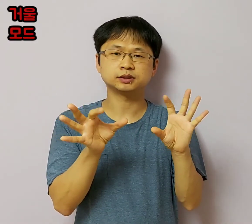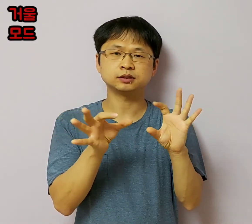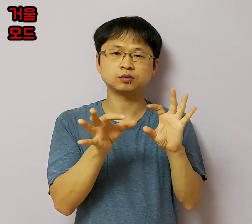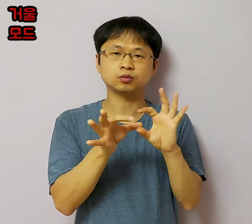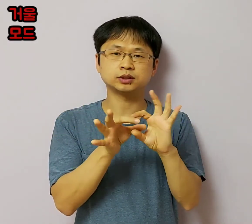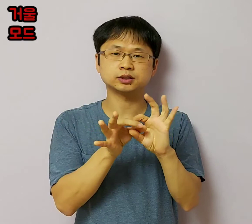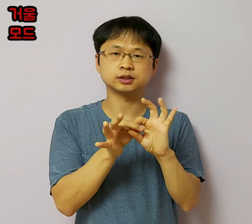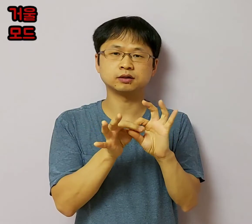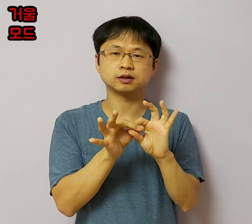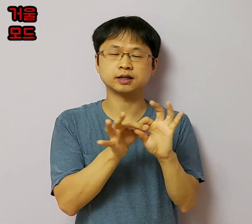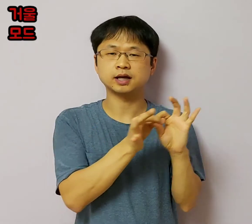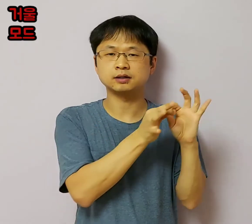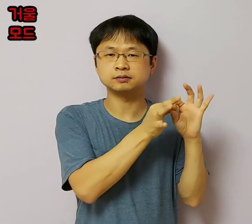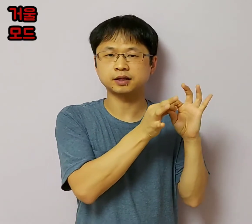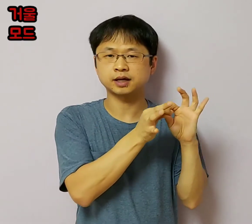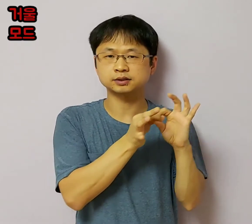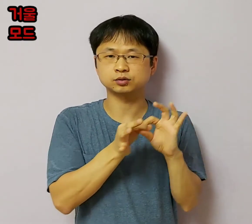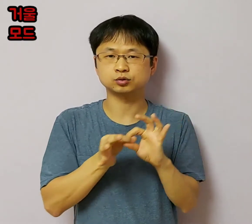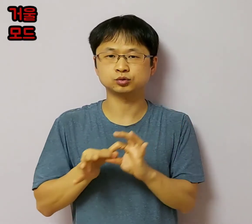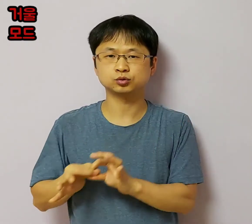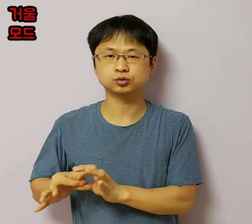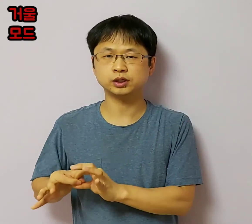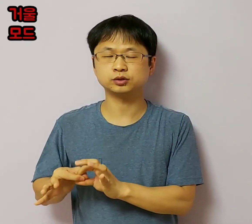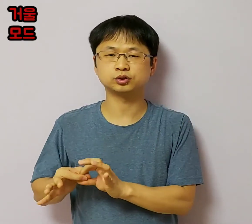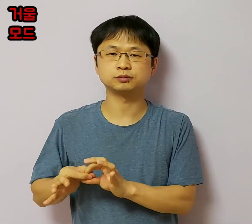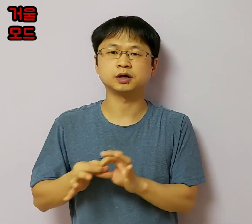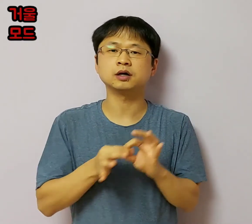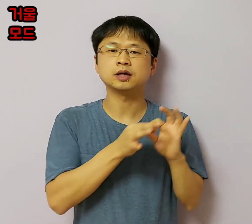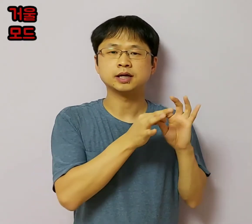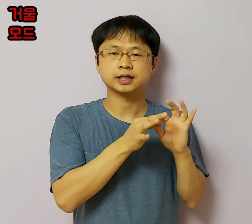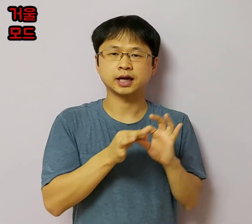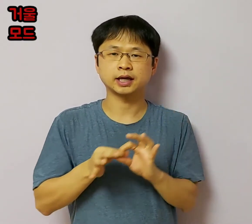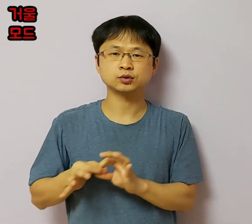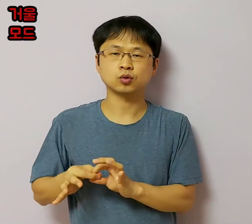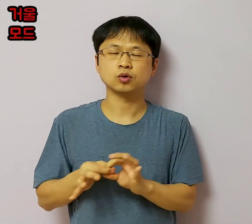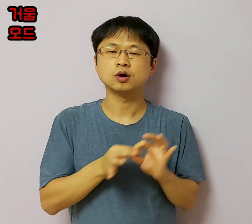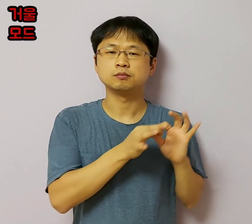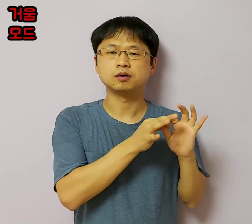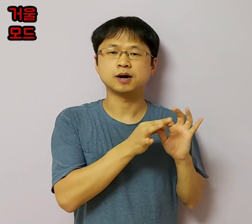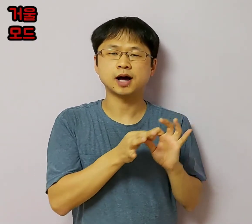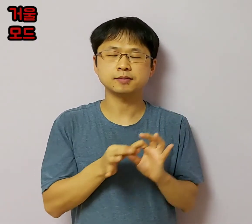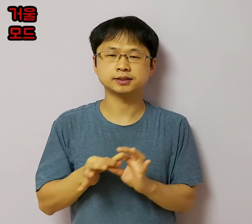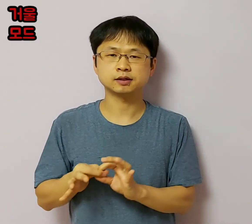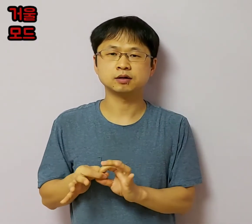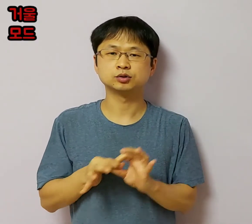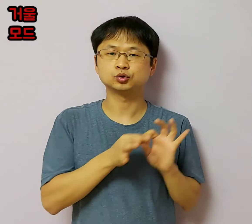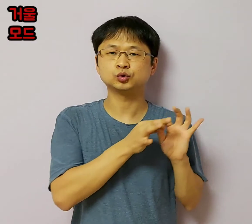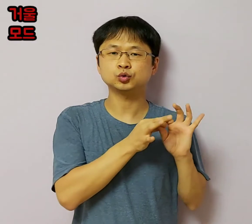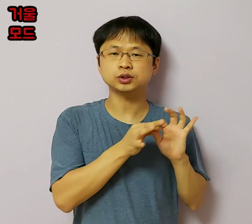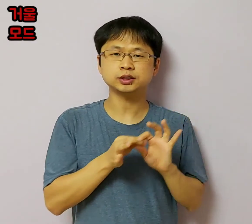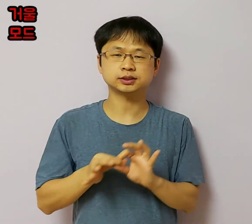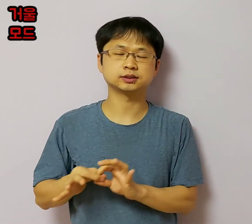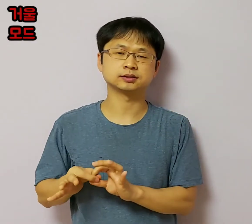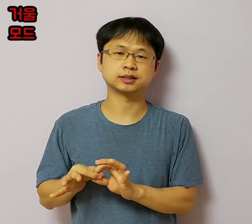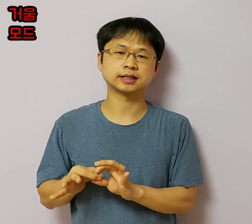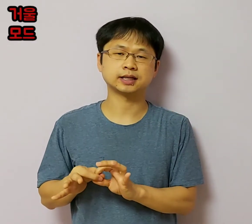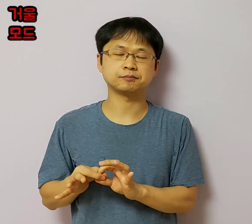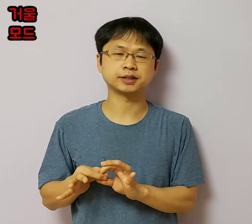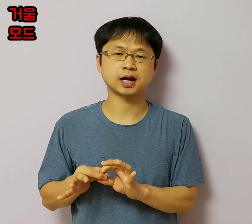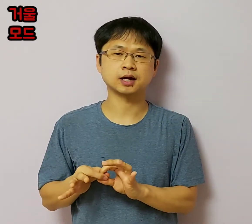엄지검지를 고리지어서 연결한 다음 대각선으로 쭉 내려주시면 계속 뭐뭐 하면서 쭉 이어지는 것을 나타냅니다.